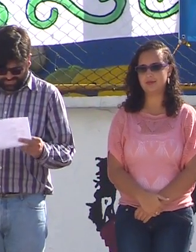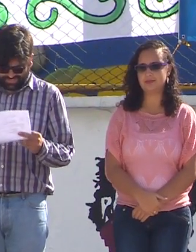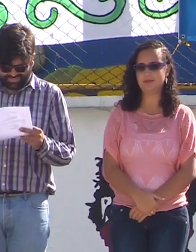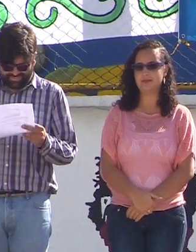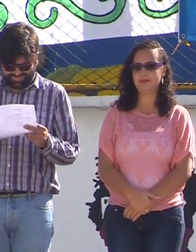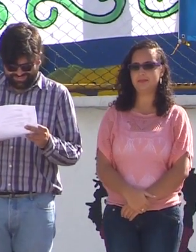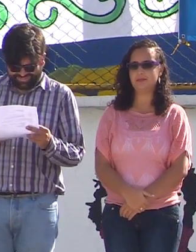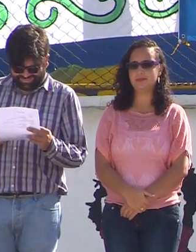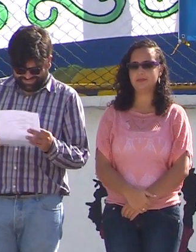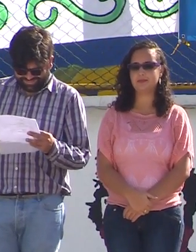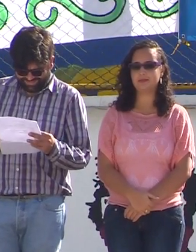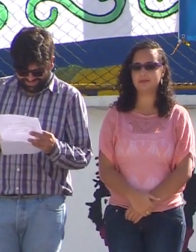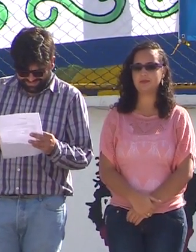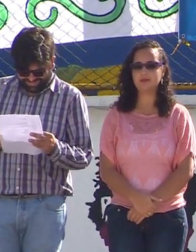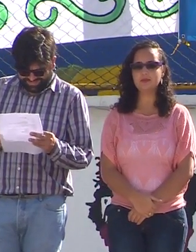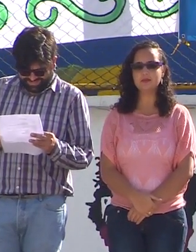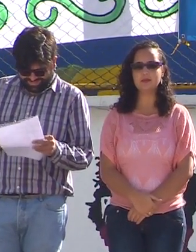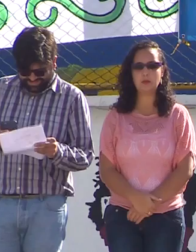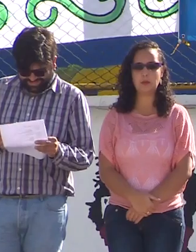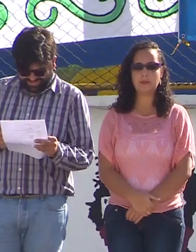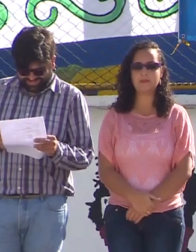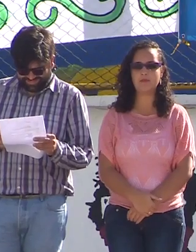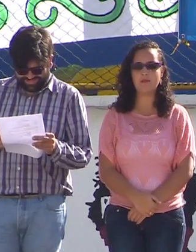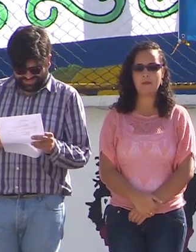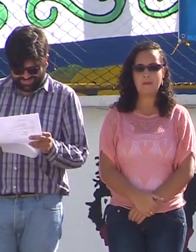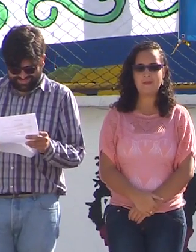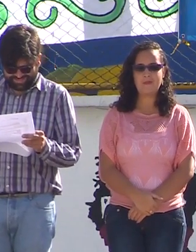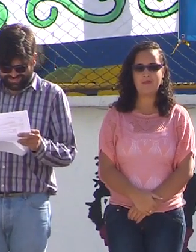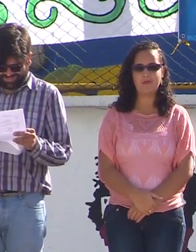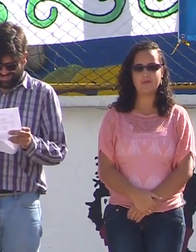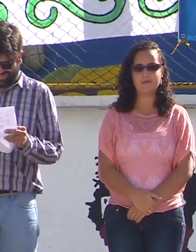Quiero empezar mi intervención